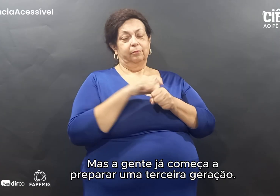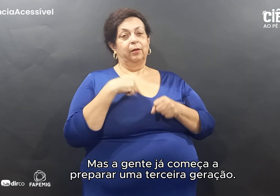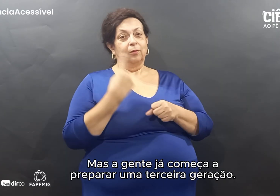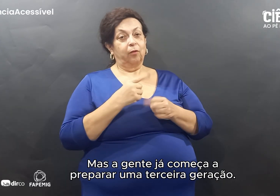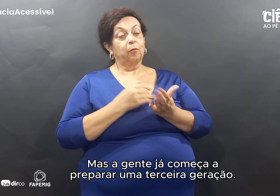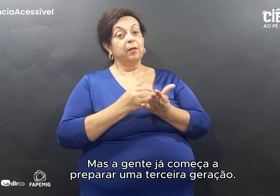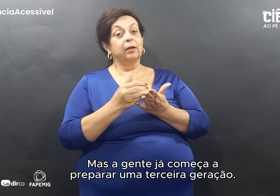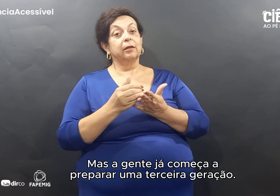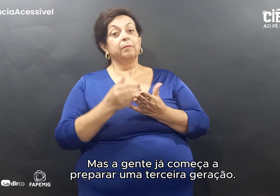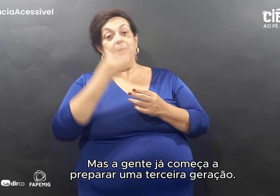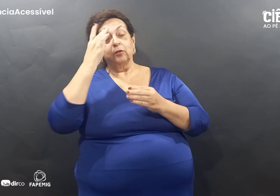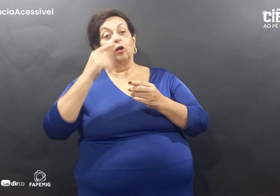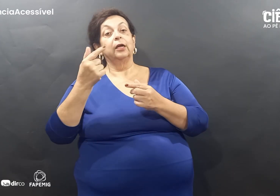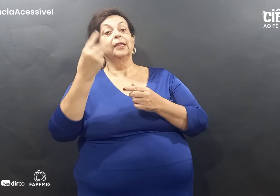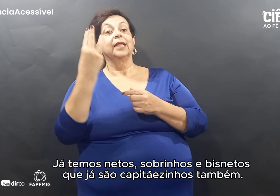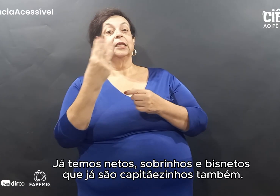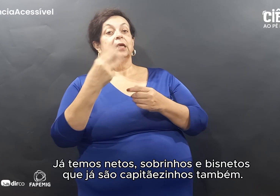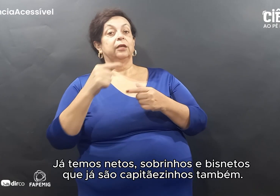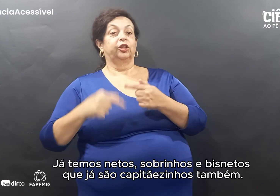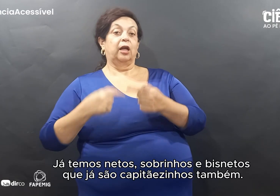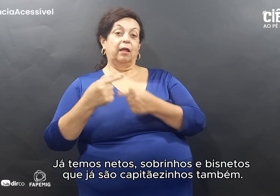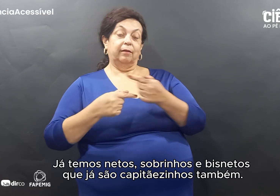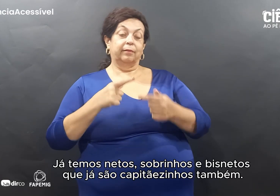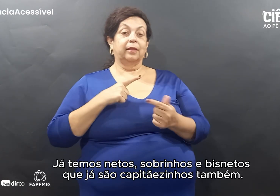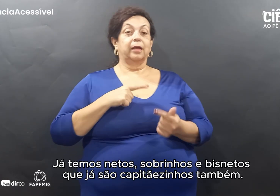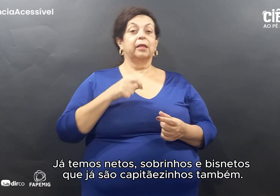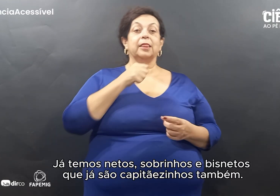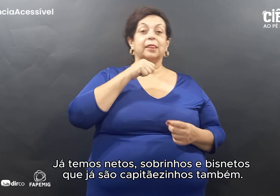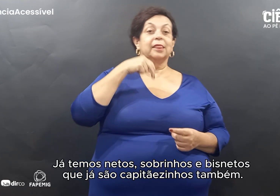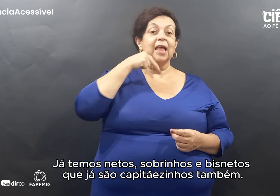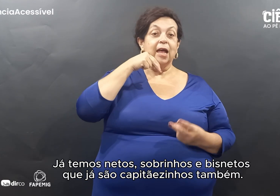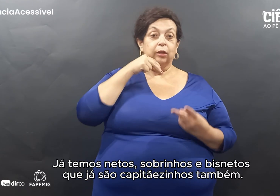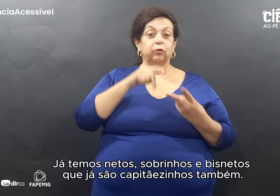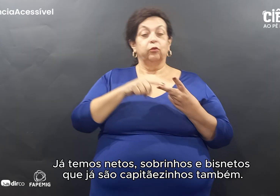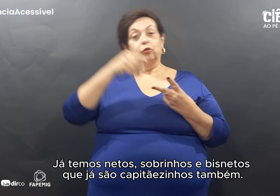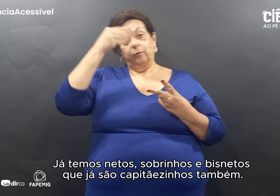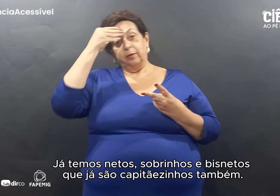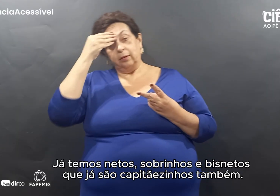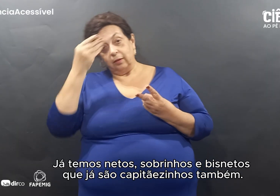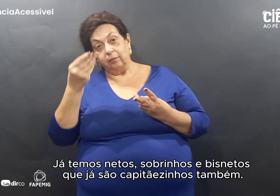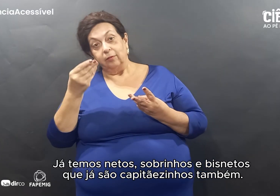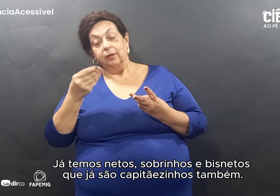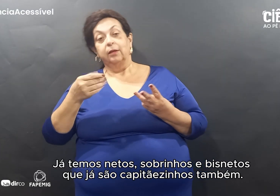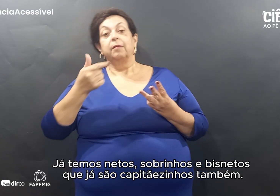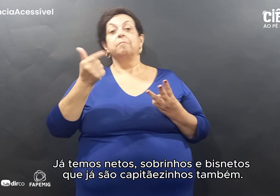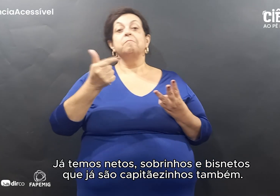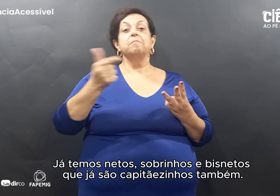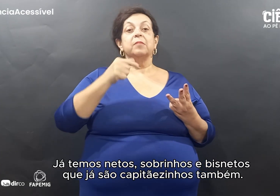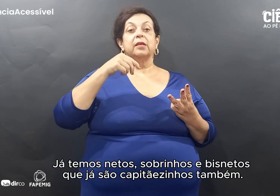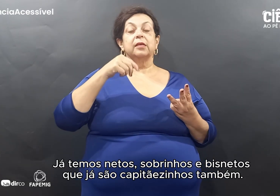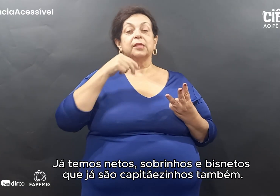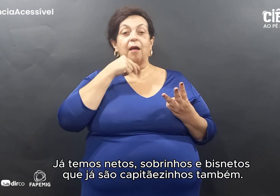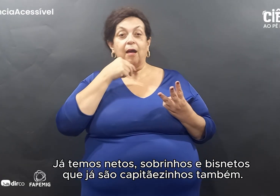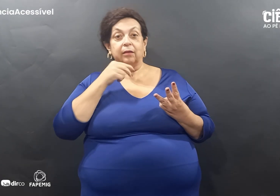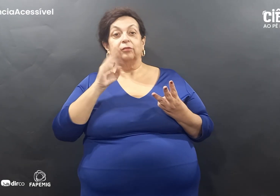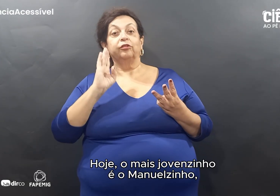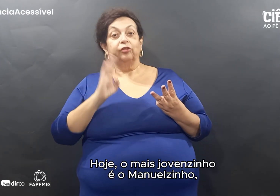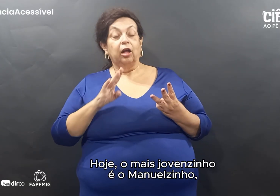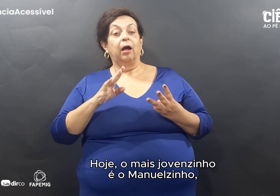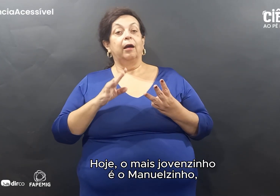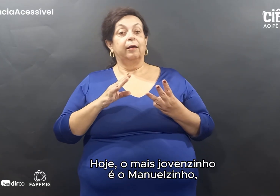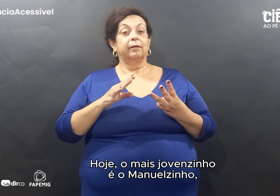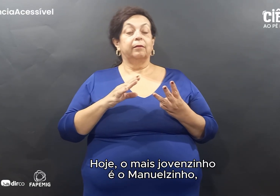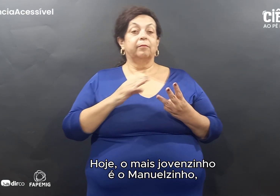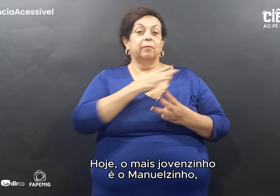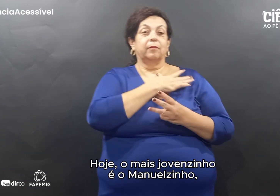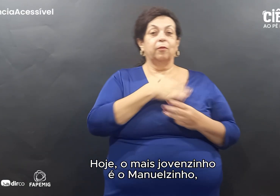começa a preparar uma terceira geração. Já temos netos, sobrinhos e bisnetos que já são capitãezinhos também. Hoje